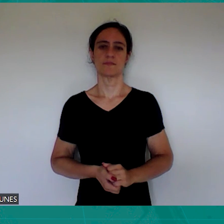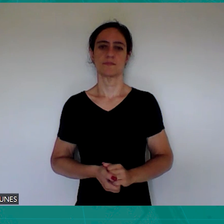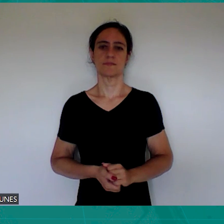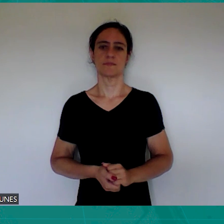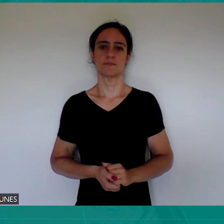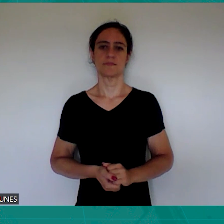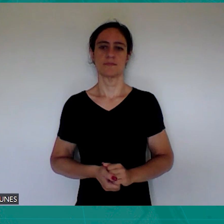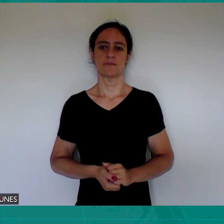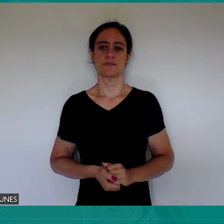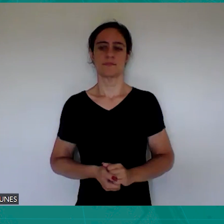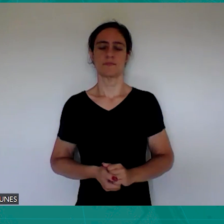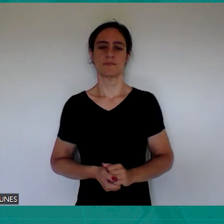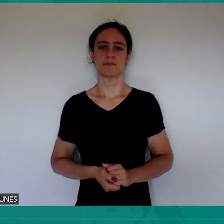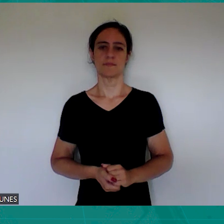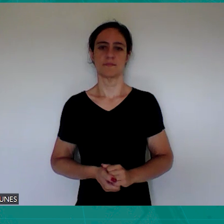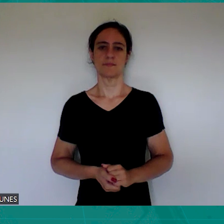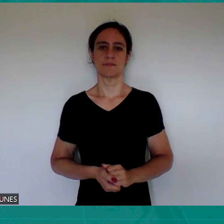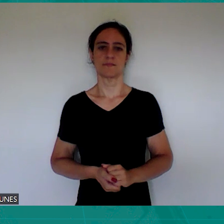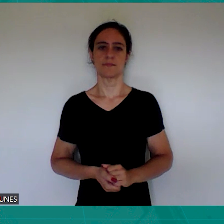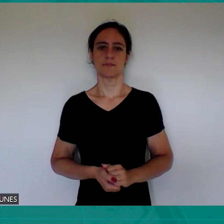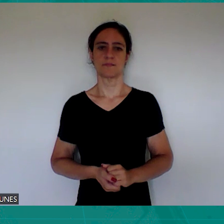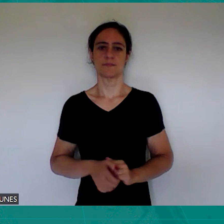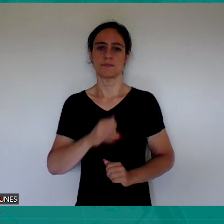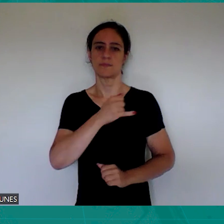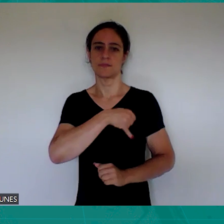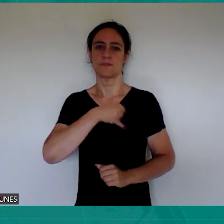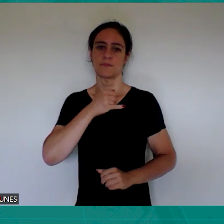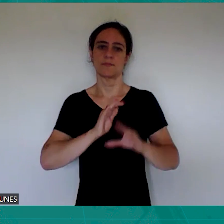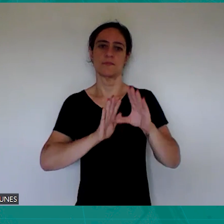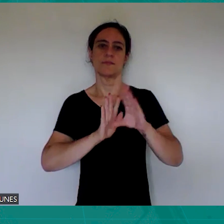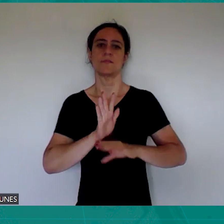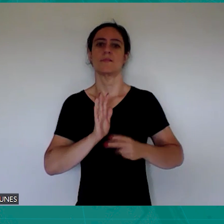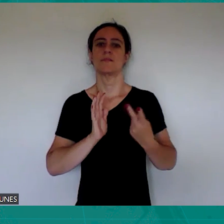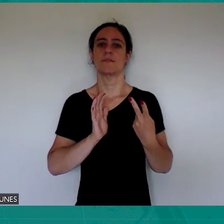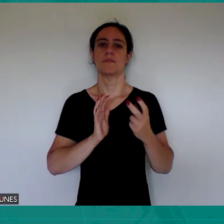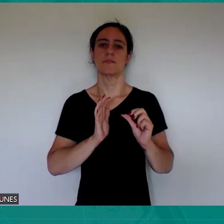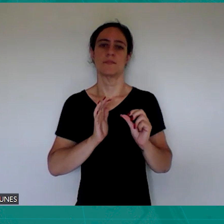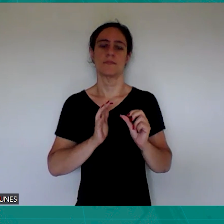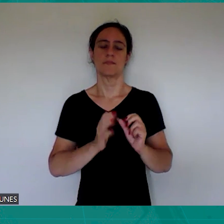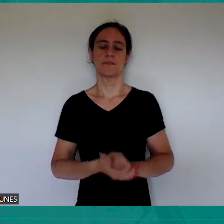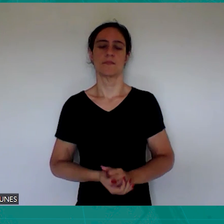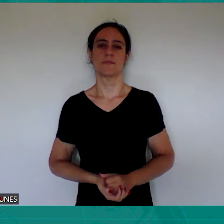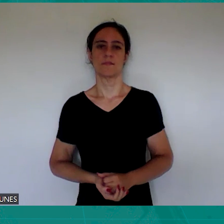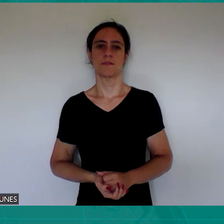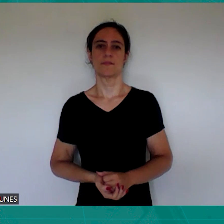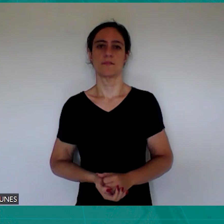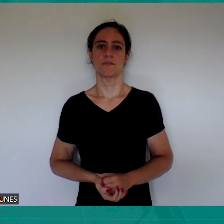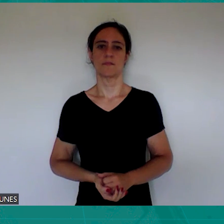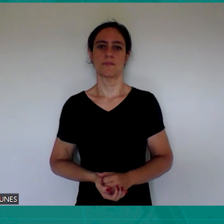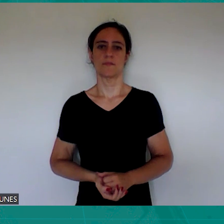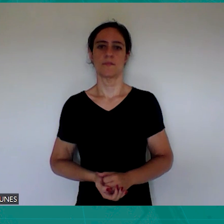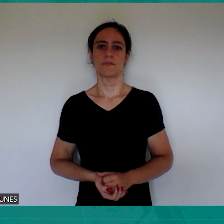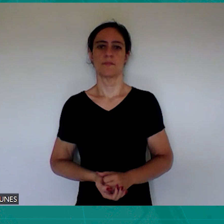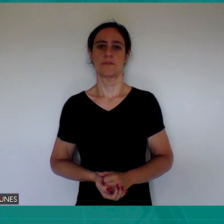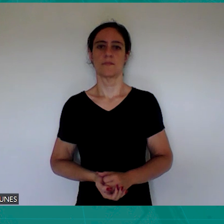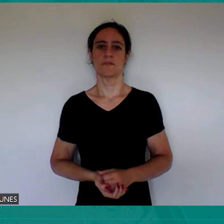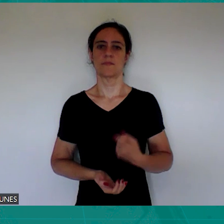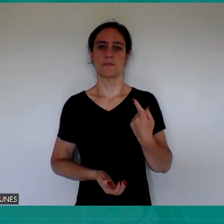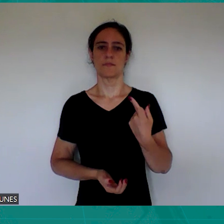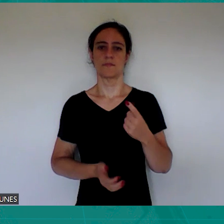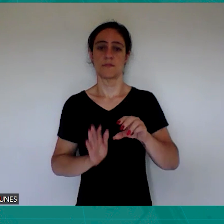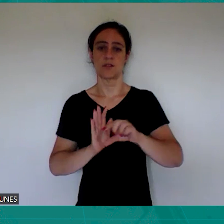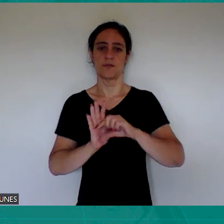vamos lá. João 20, aquele já falei, mas vamos ler. João 20, versículo 19.